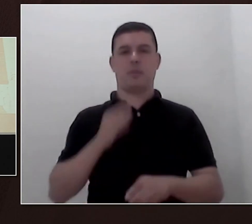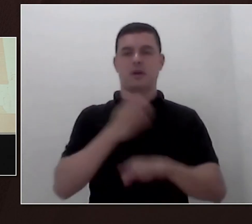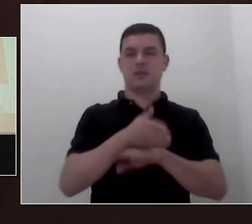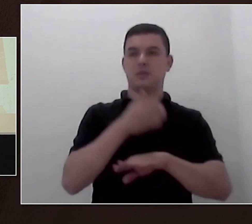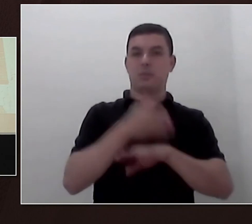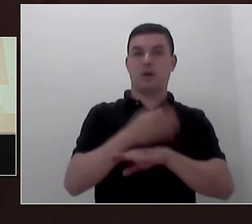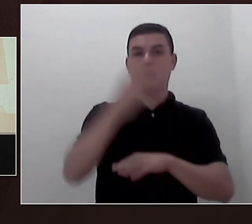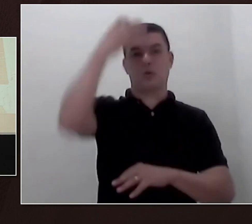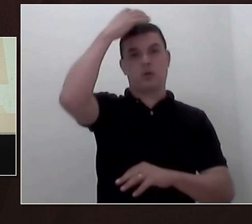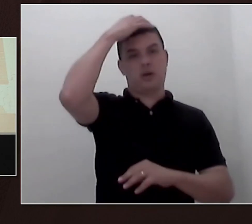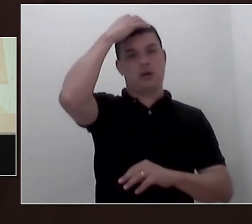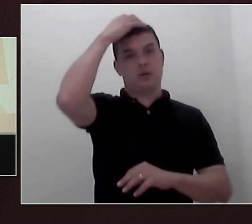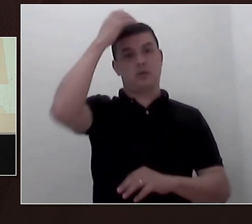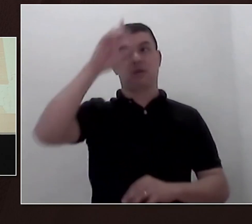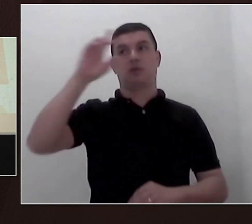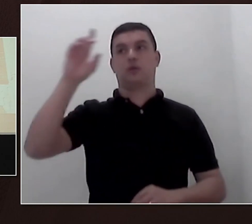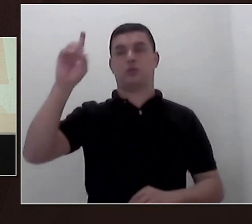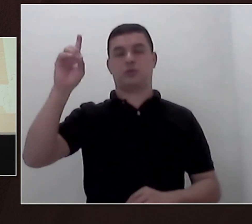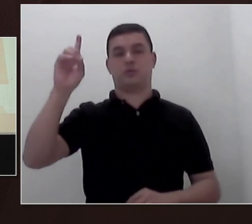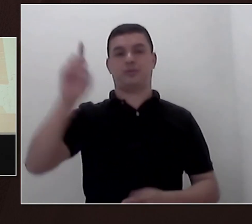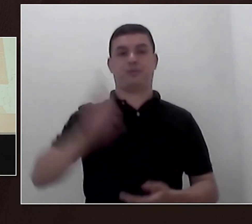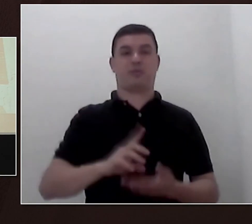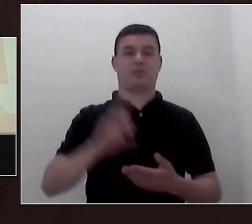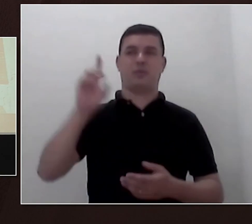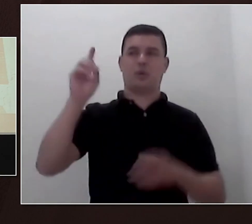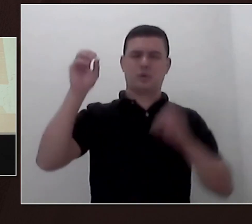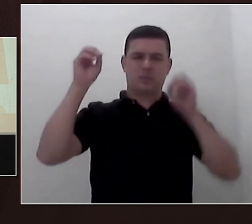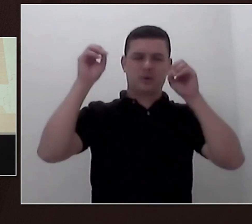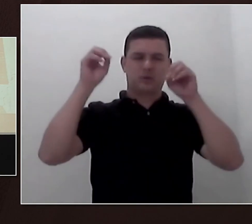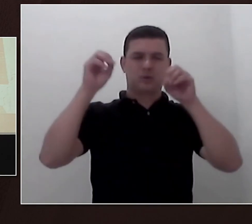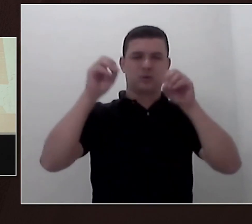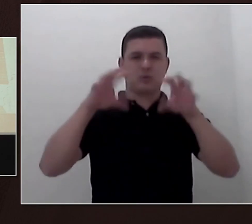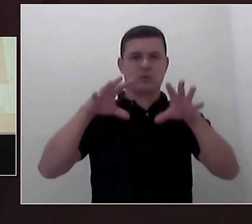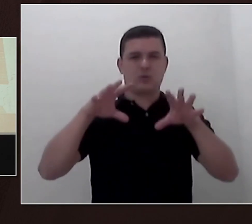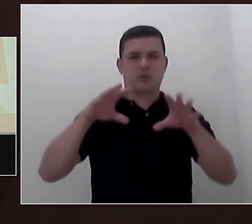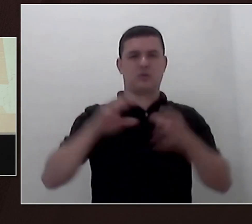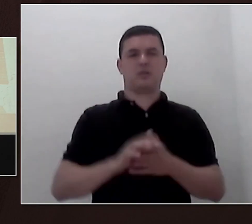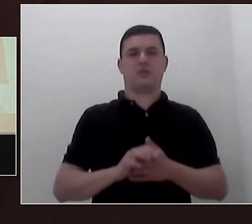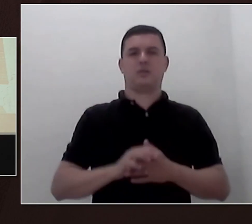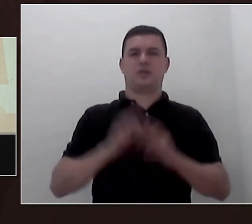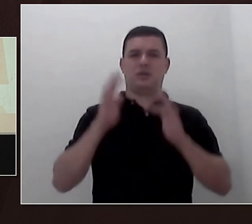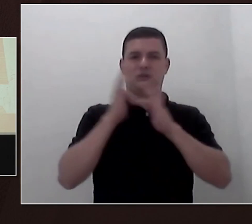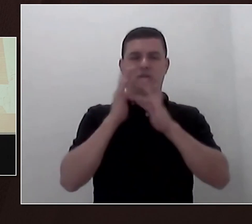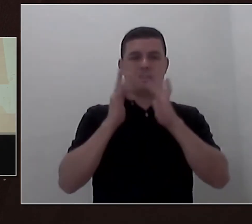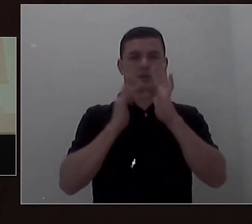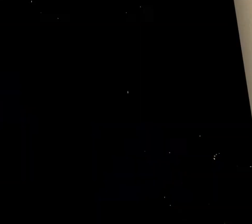Deus abençoe a vocês todos. Jesus é o Senhor. Amém.